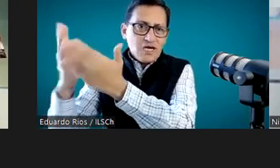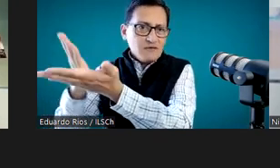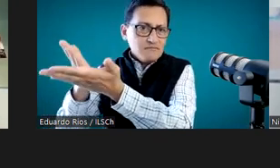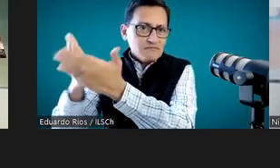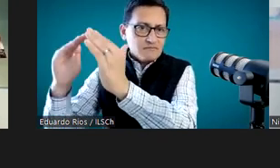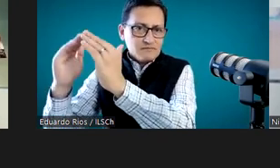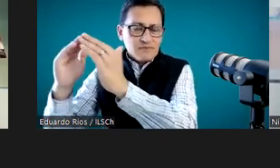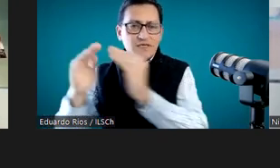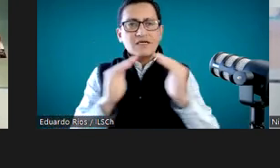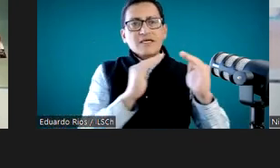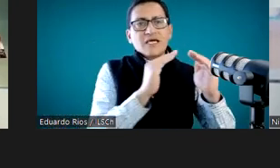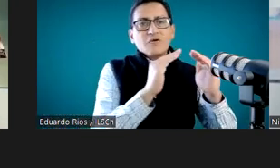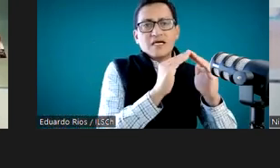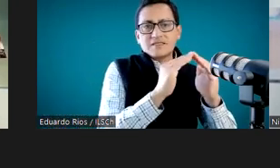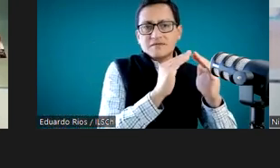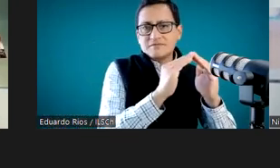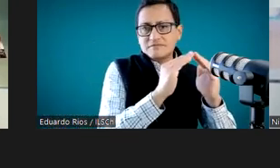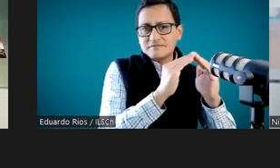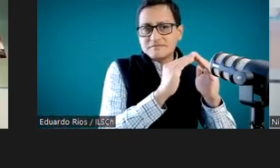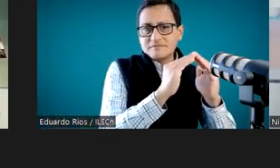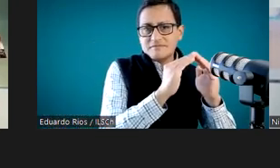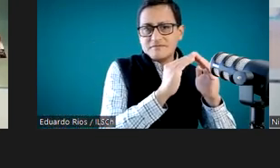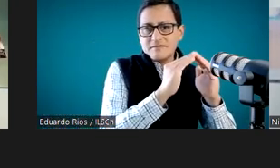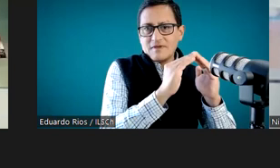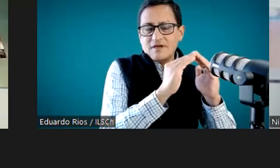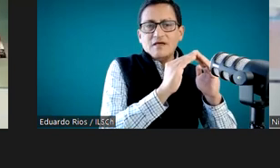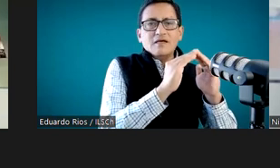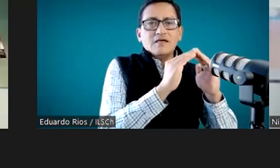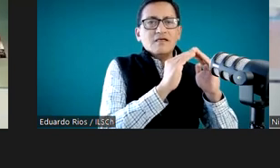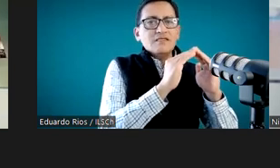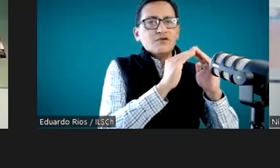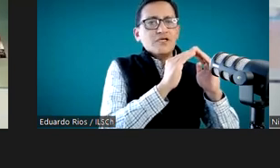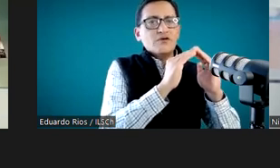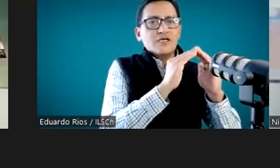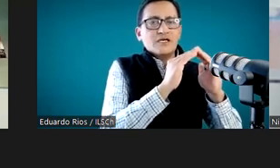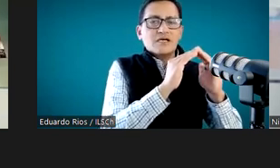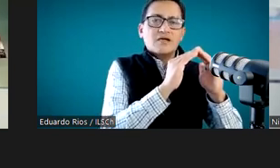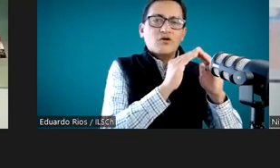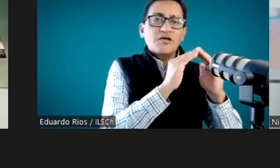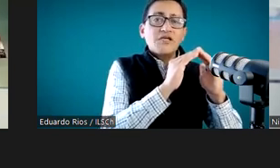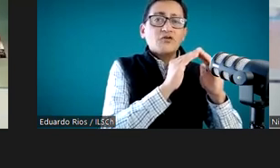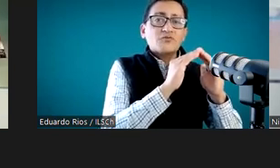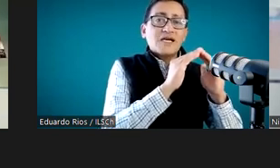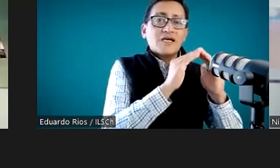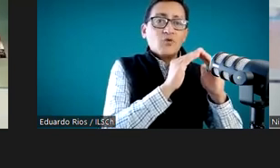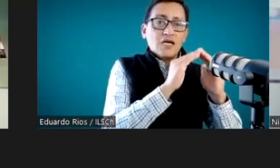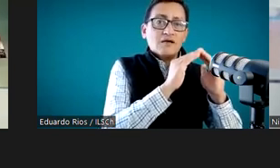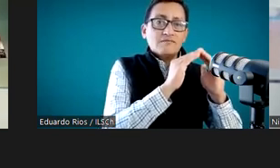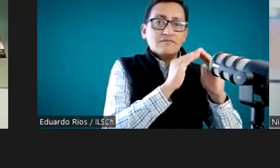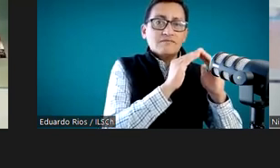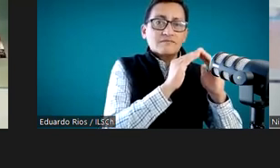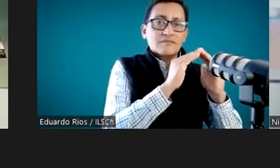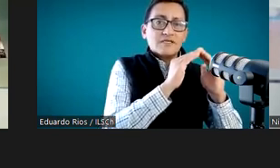aquí hay una escuela y aquí hay una casa. Y si yo digo que los niños van a la